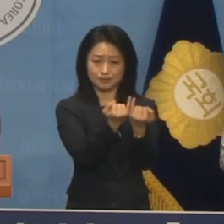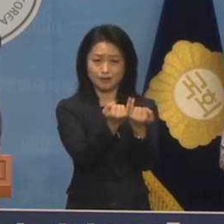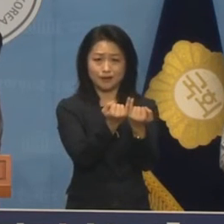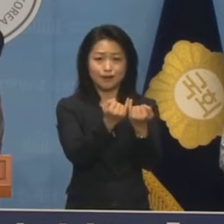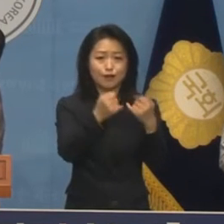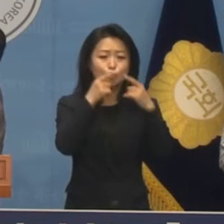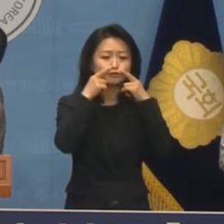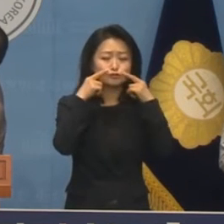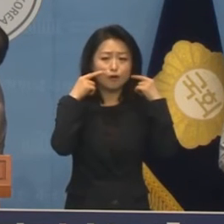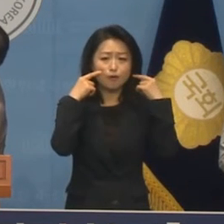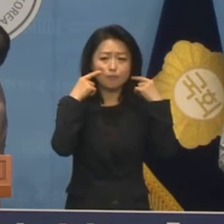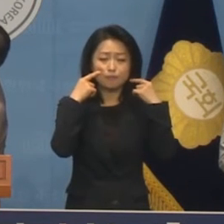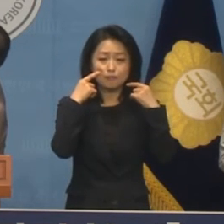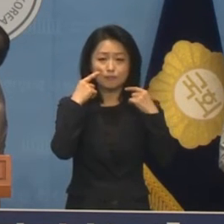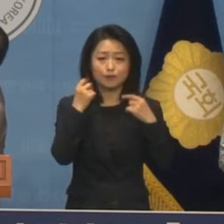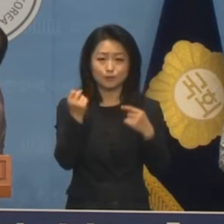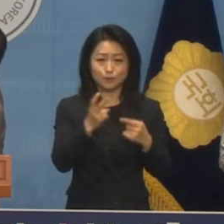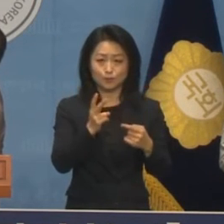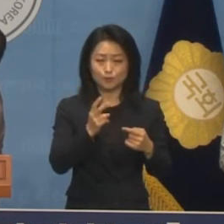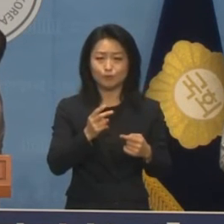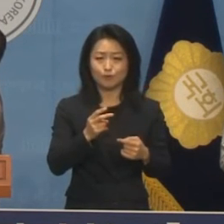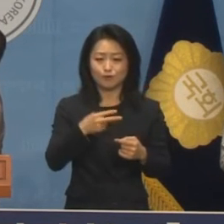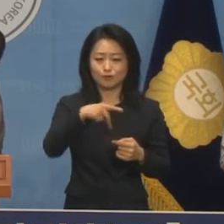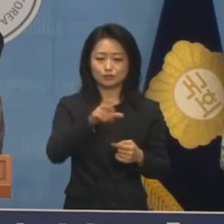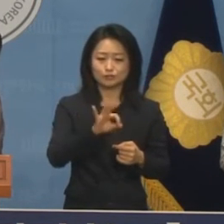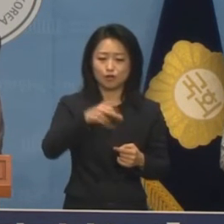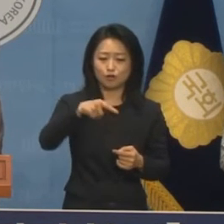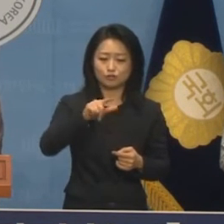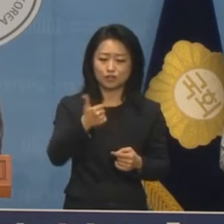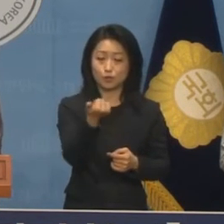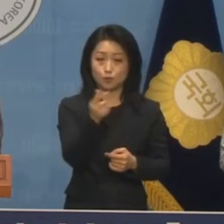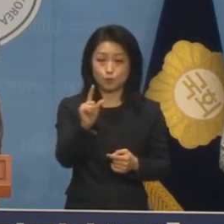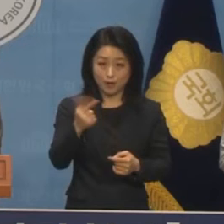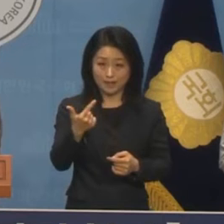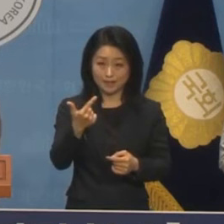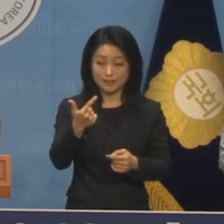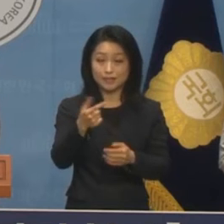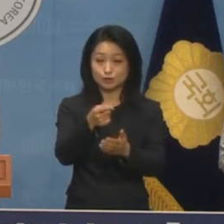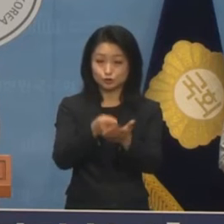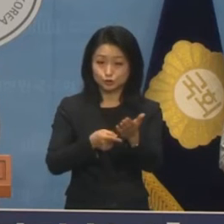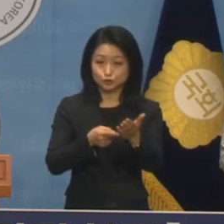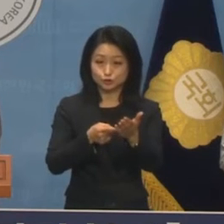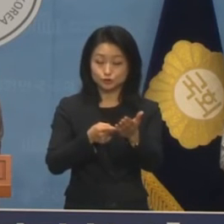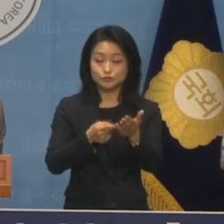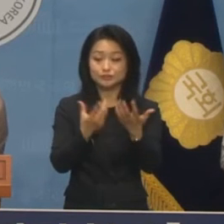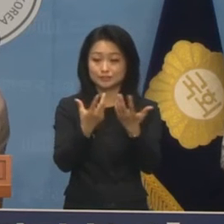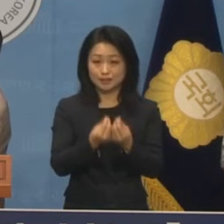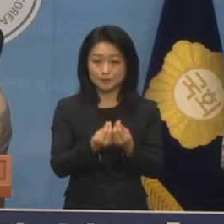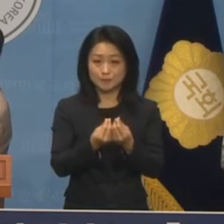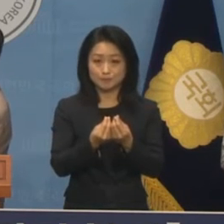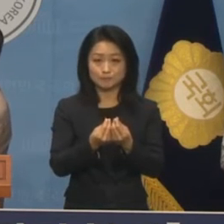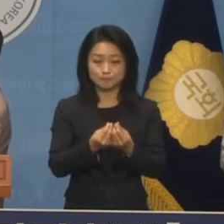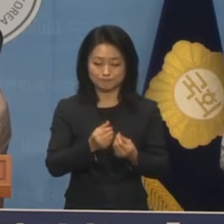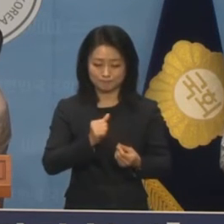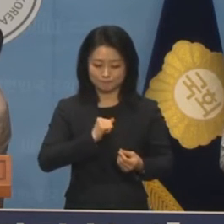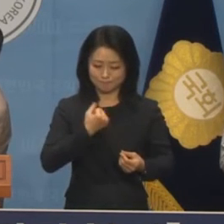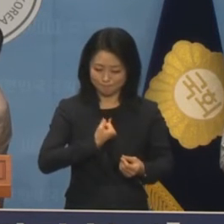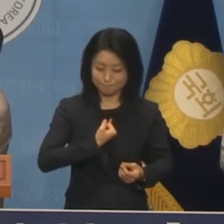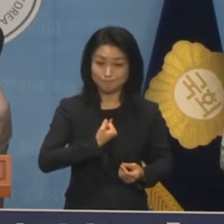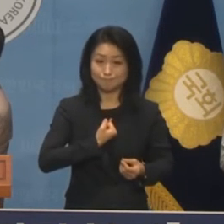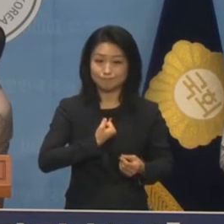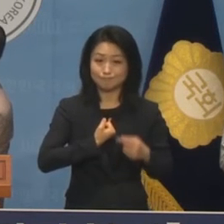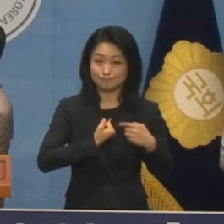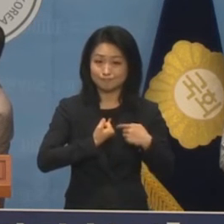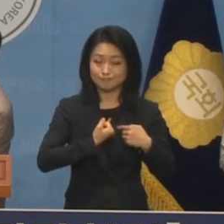수염난 성전환 선수 상대편 3명 부상시키고 승리. 이 해당 선수는 자신의 여성이라고